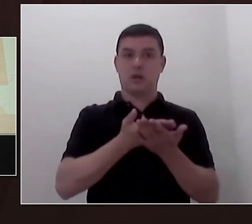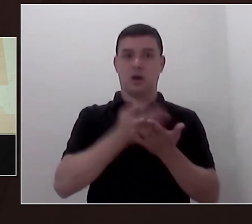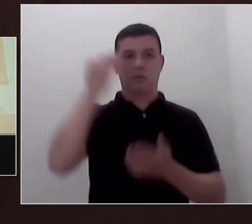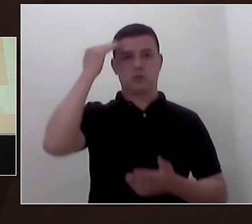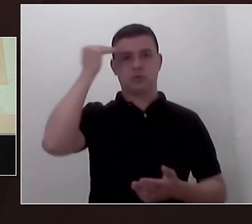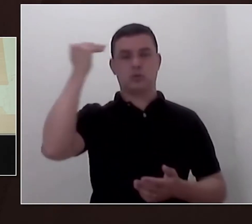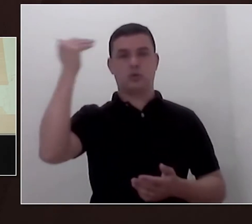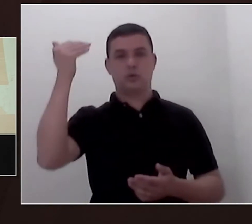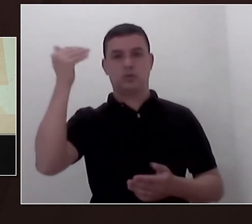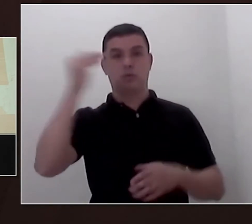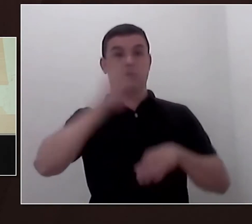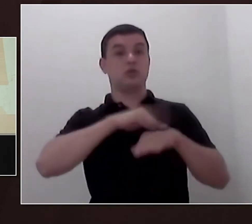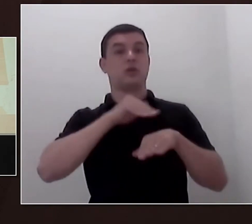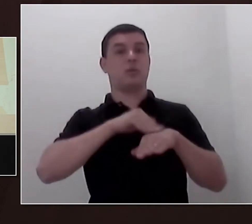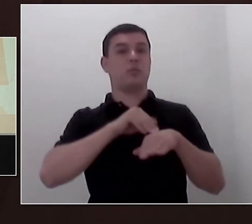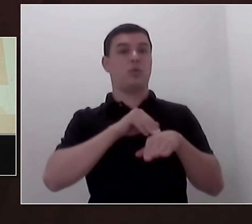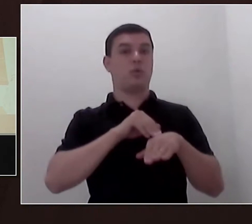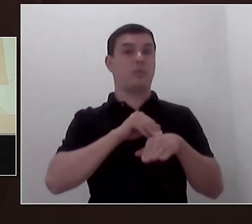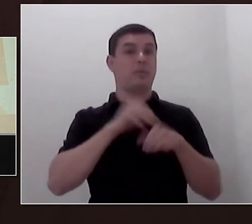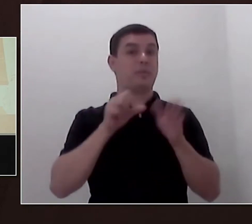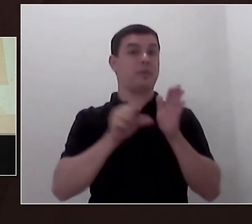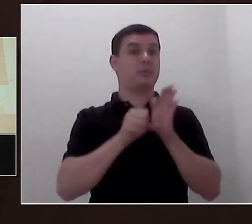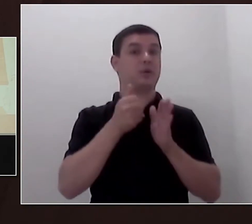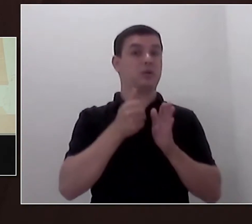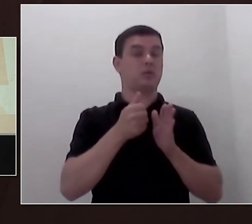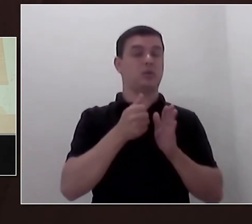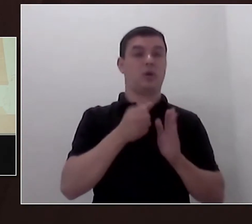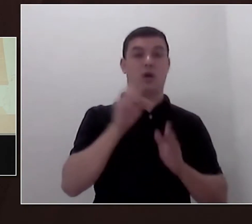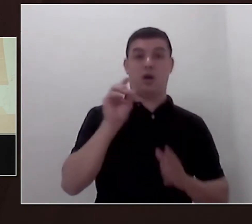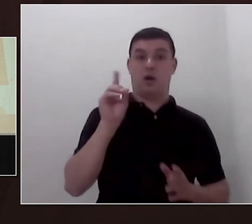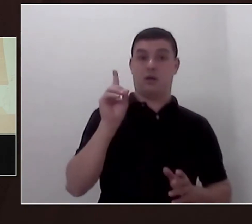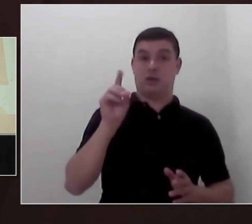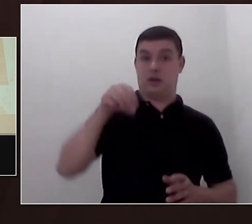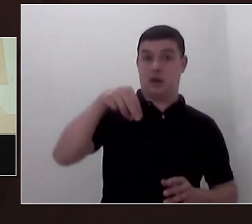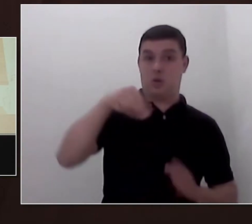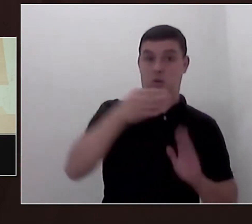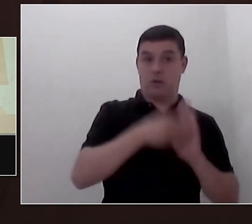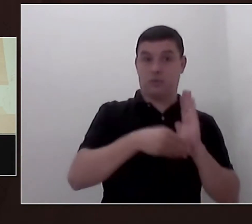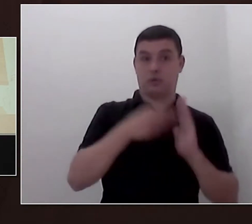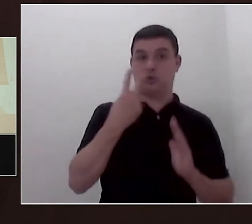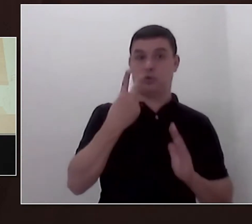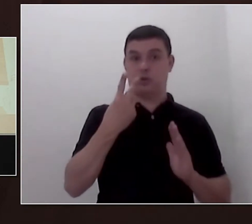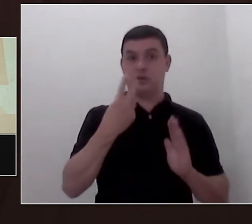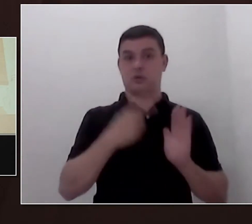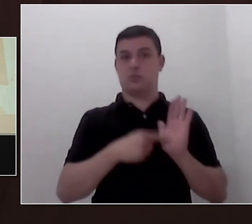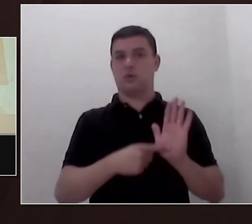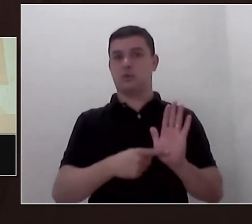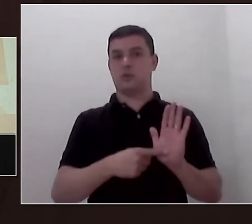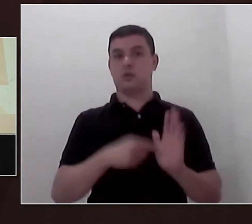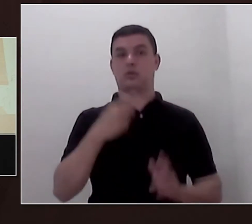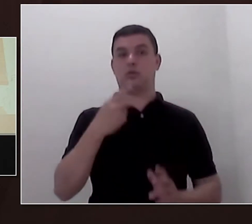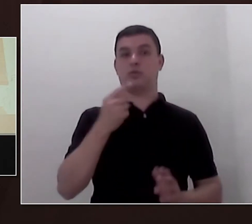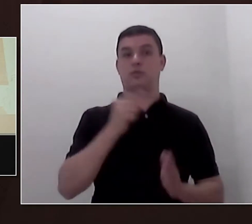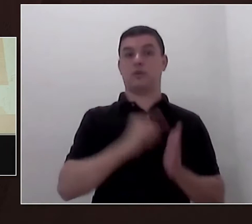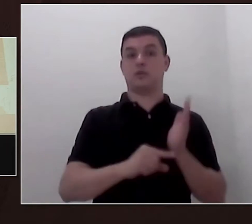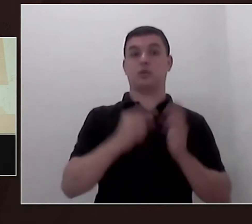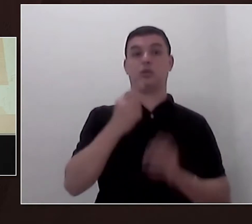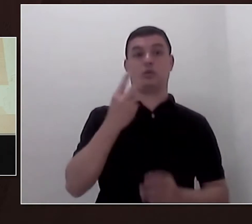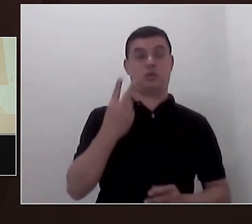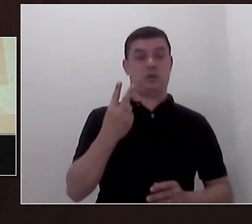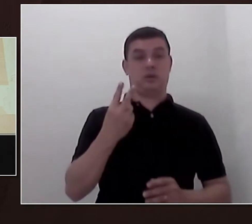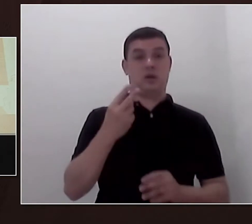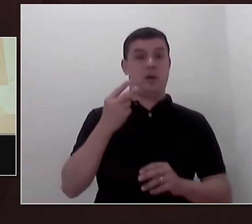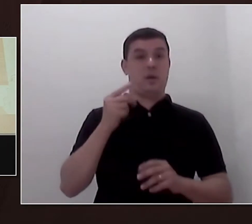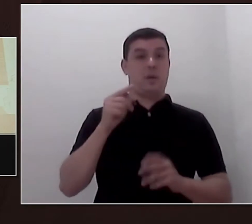quem? Daniel 2, né, versículo 2. Então, o rei mandou chamar os magos,